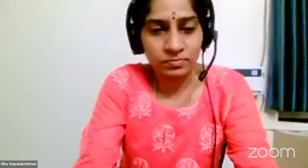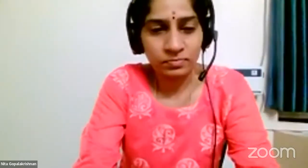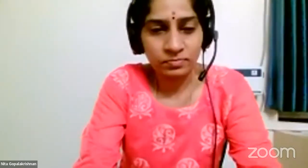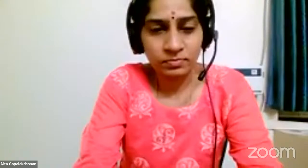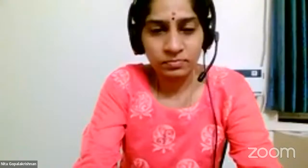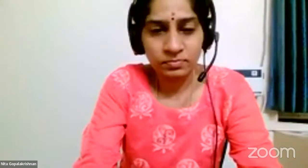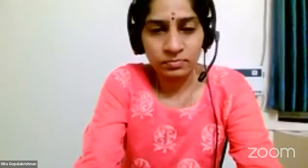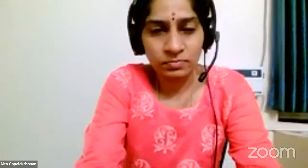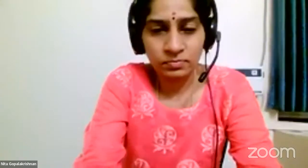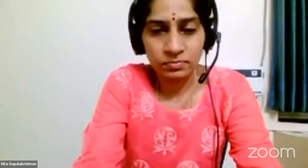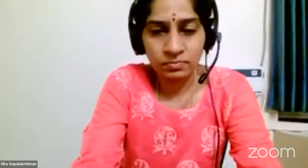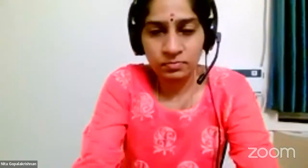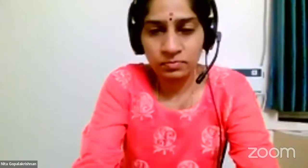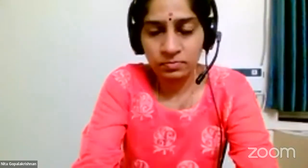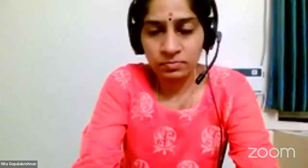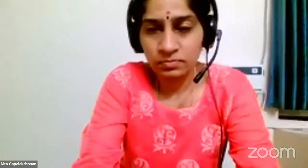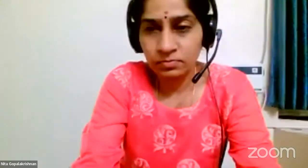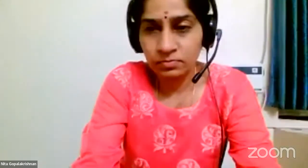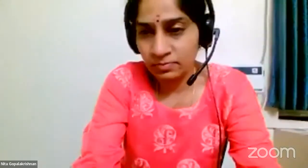है।